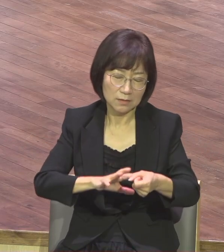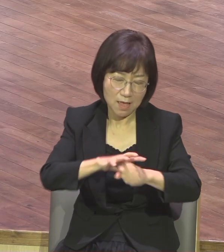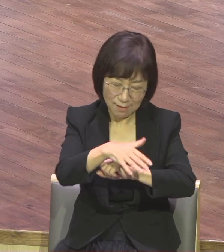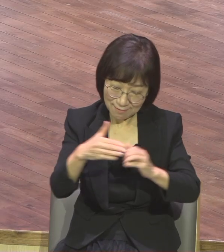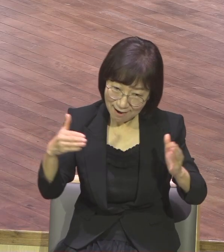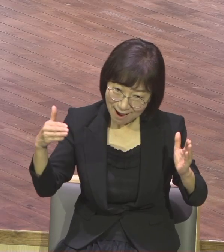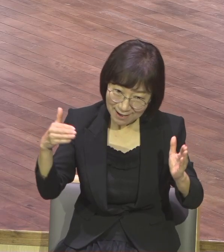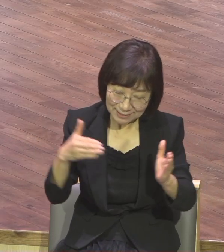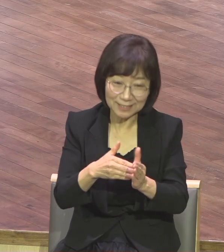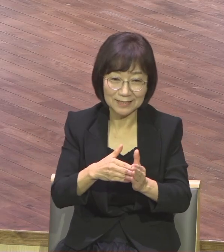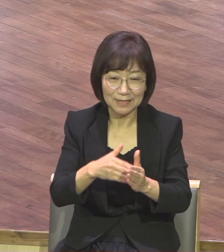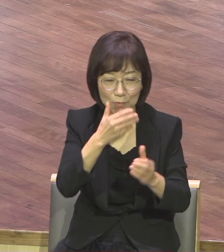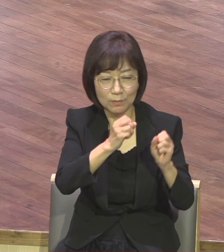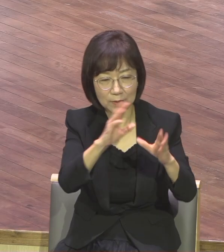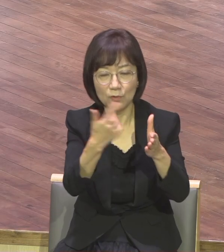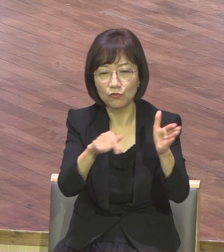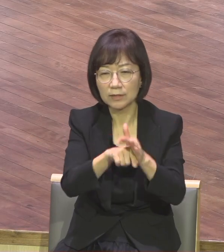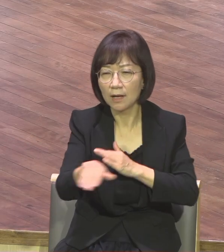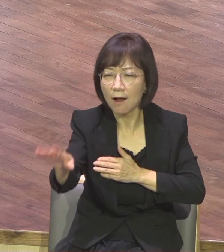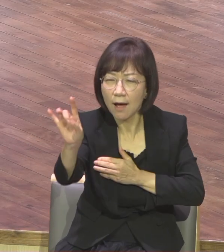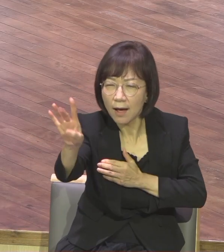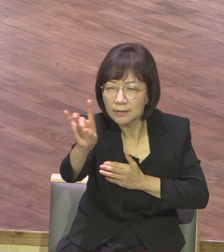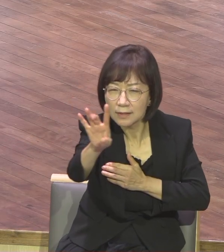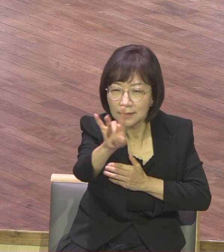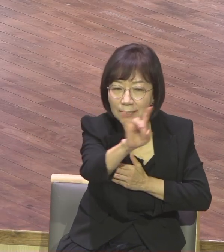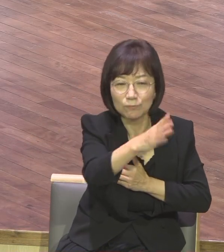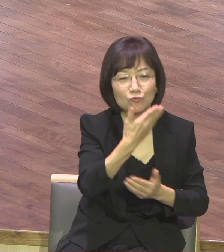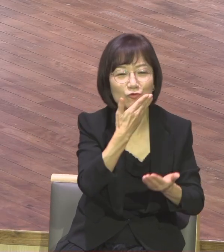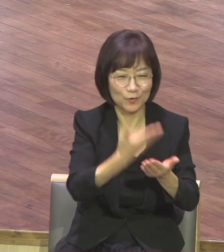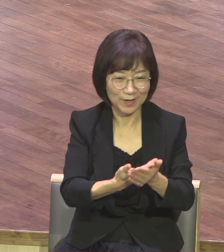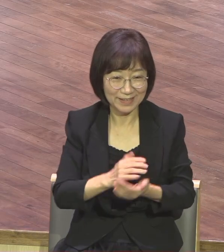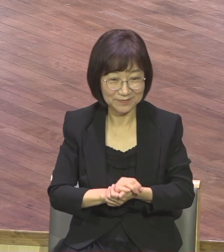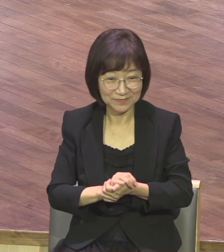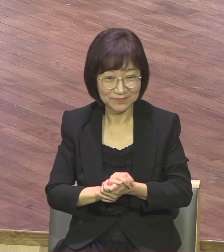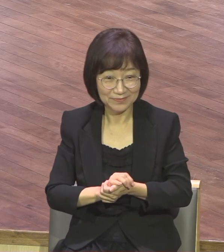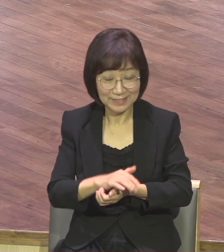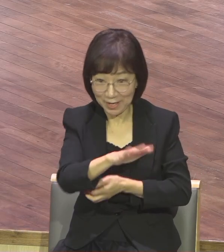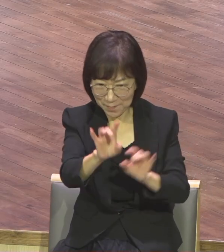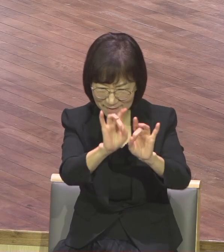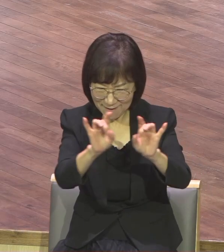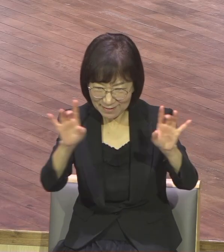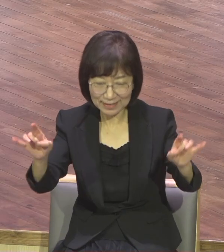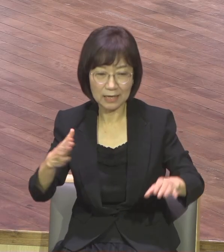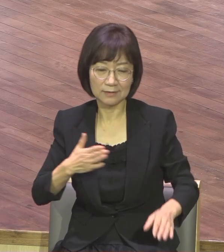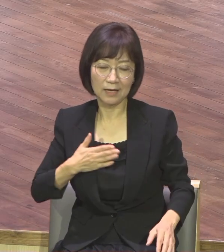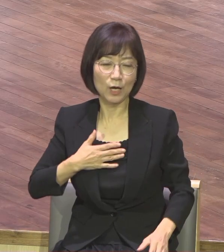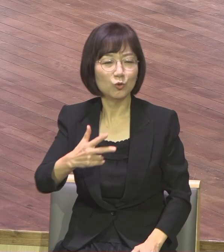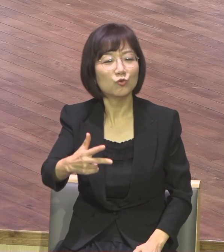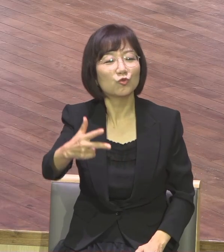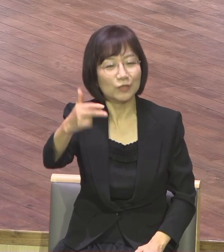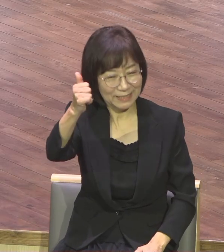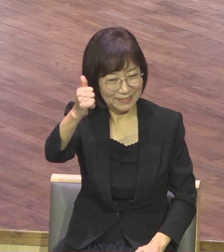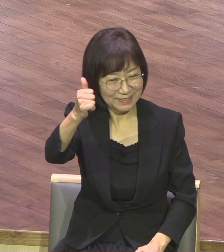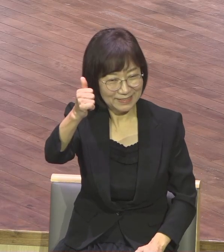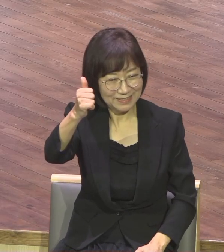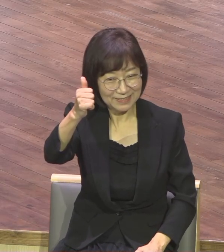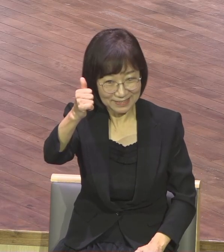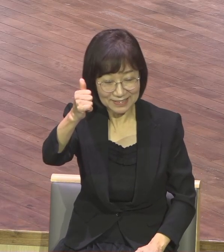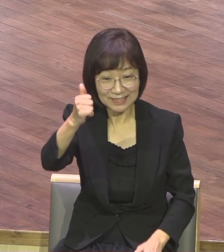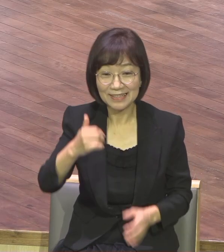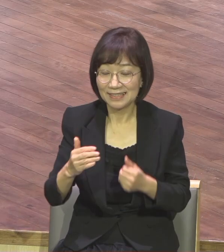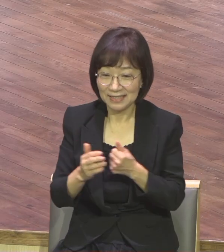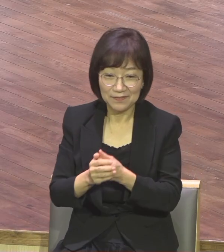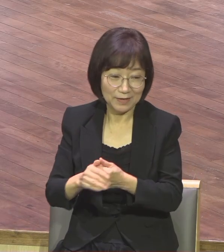분이 너무 중요합니다. 교회는 여러분 한 분 한 분이 주인입니다. 여러분 한 분 한 분이 따라서 영향 입혀집니다. 한 사람 한